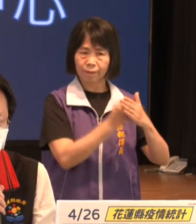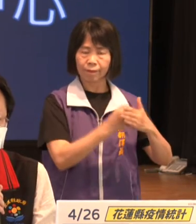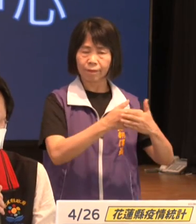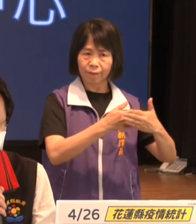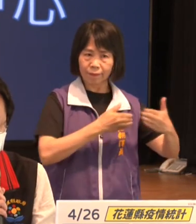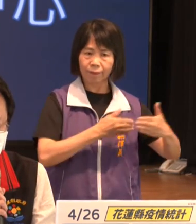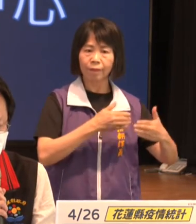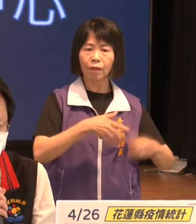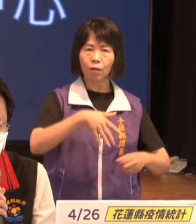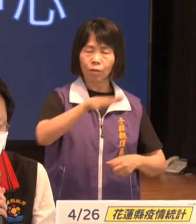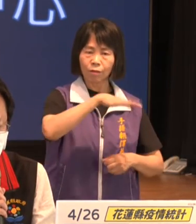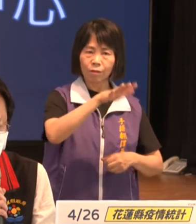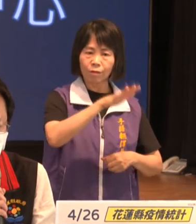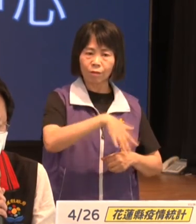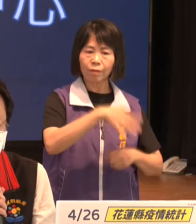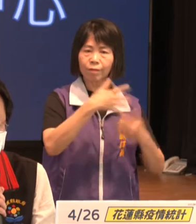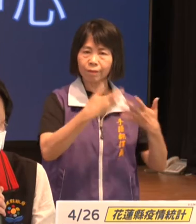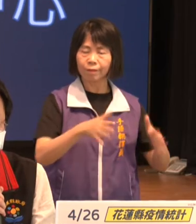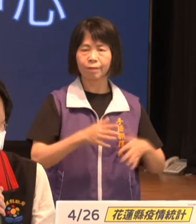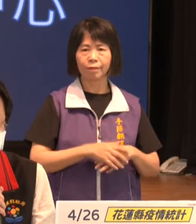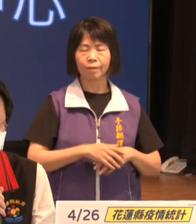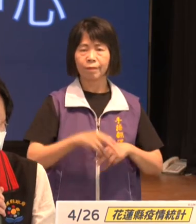5989人，已经解隔了